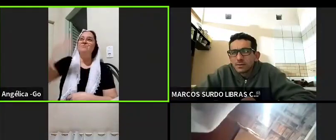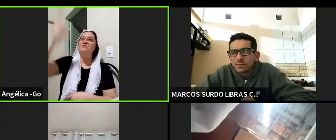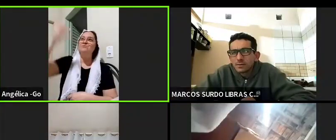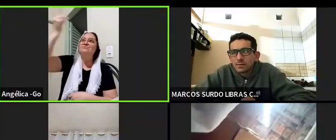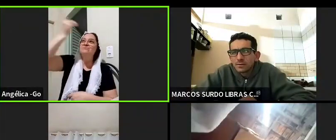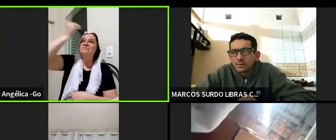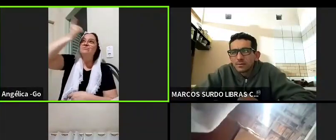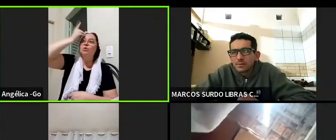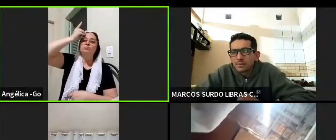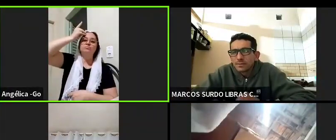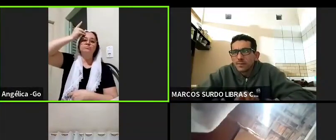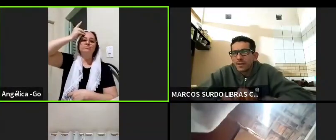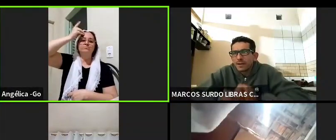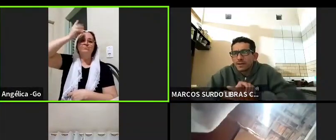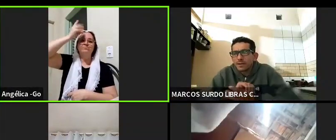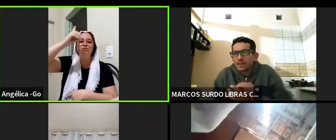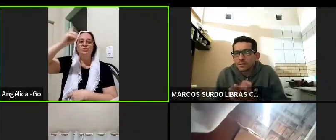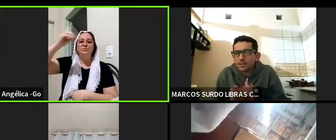Glória a Deus.